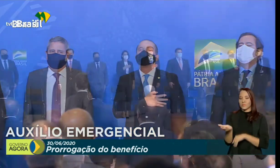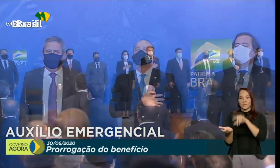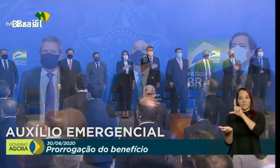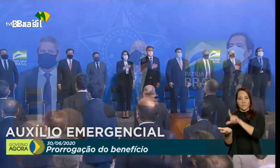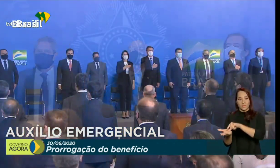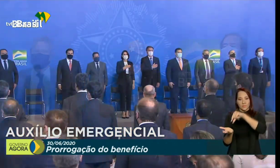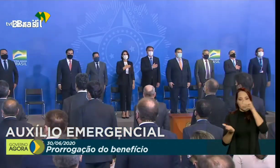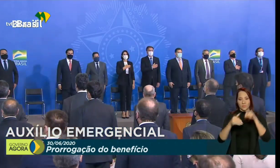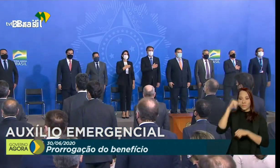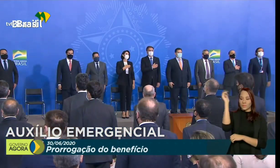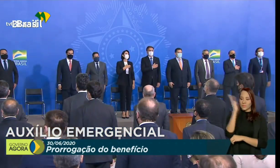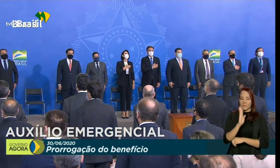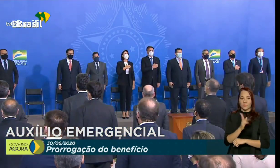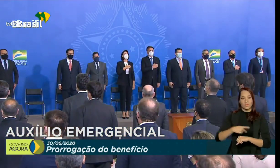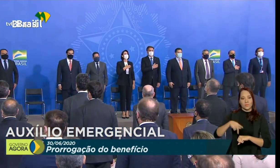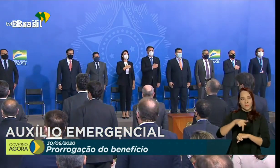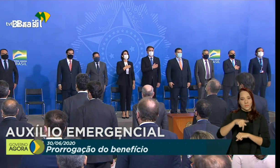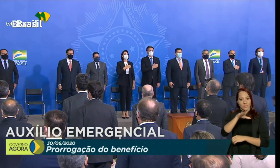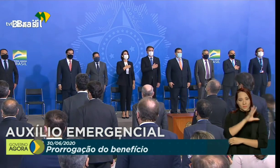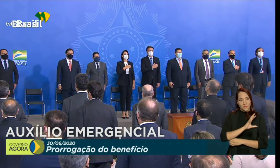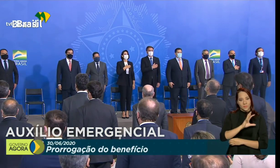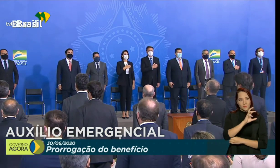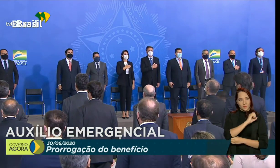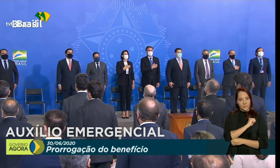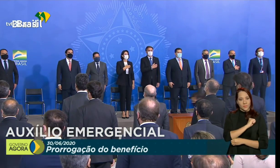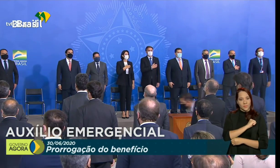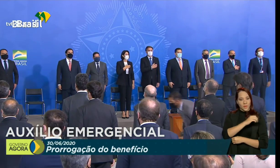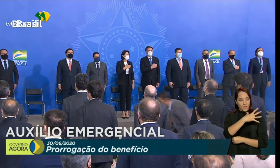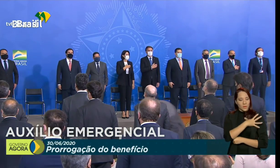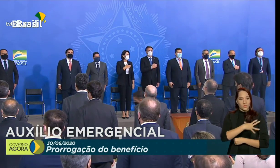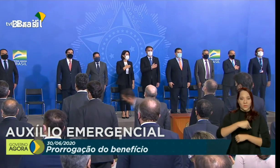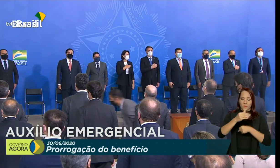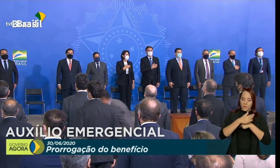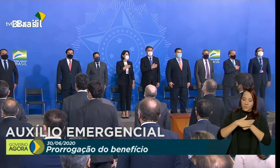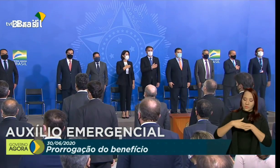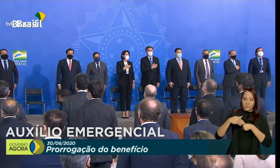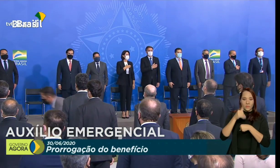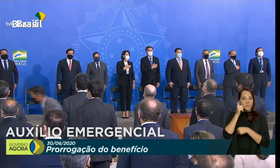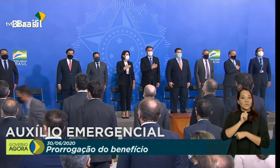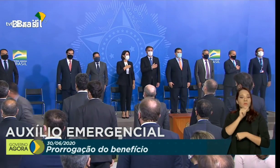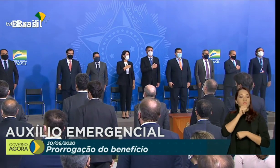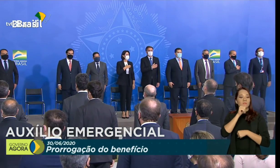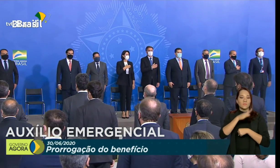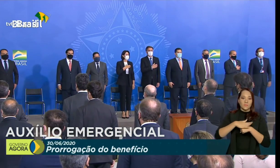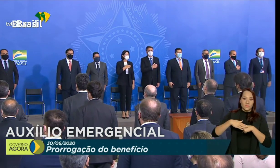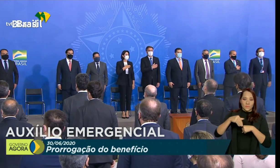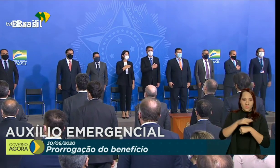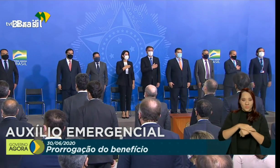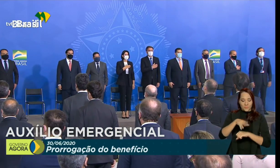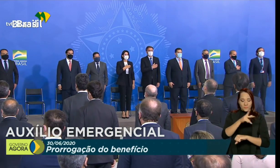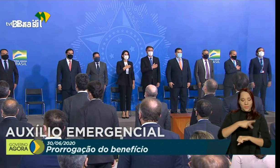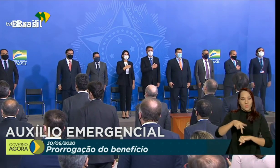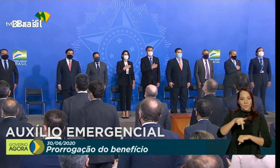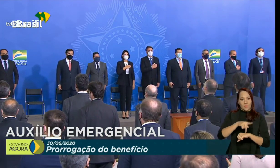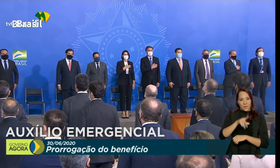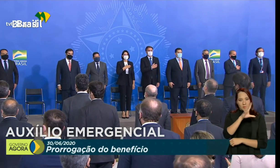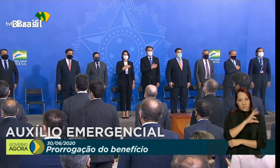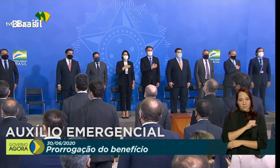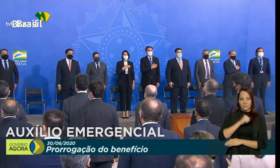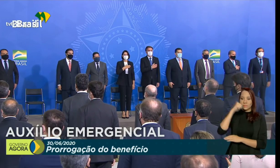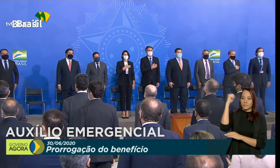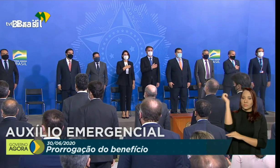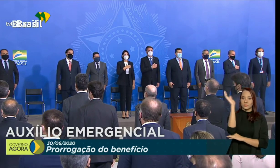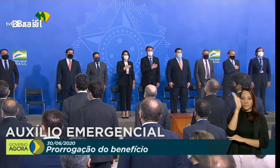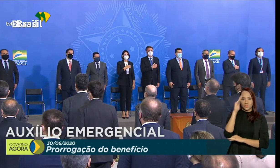dourada, entre outras vidas que Brasil a pátria amada, dos filhos deste sol mais gentil,